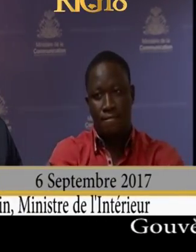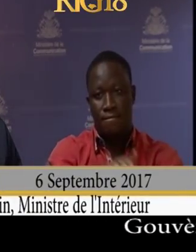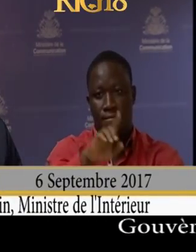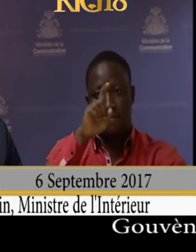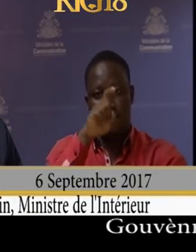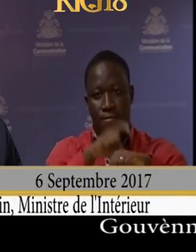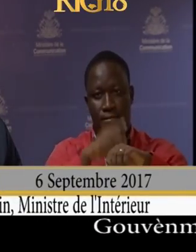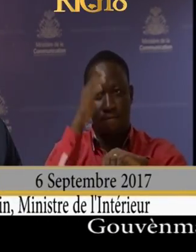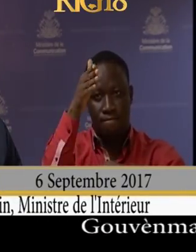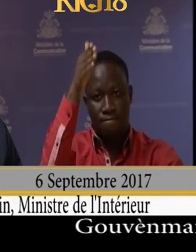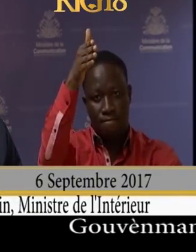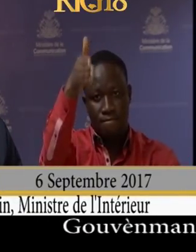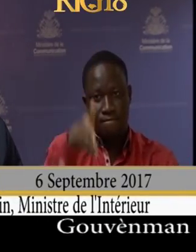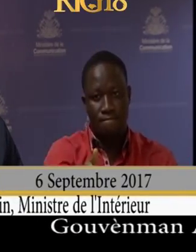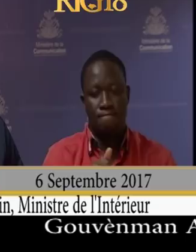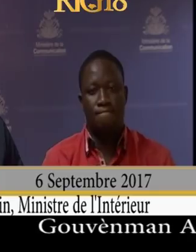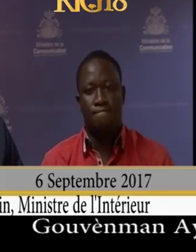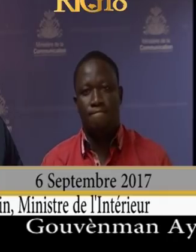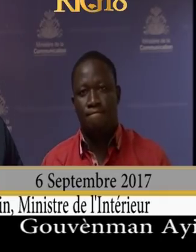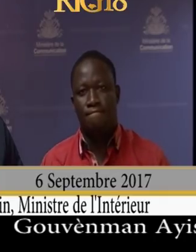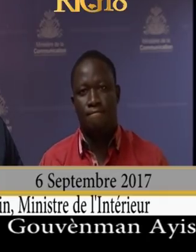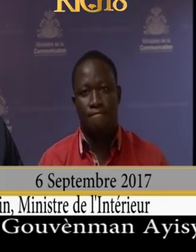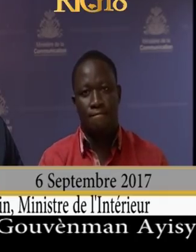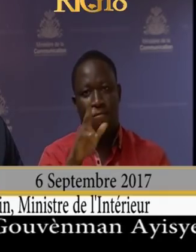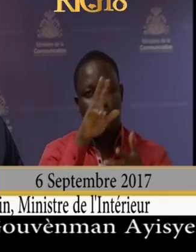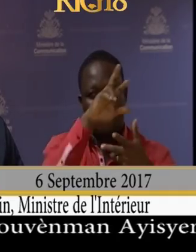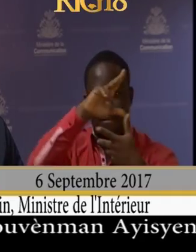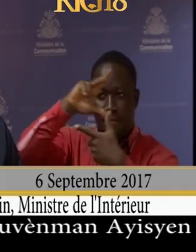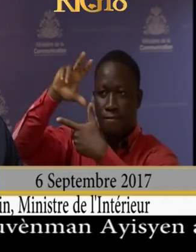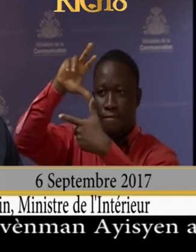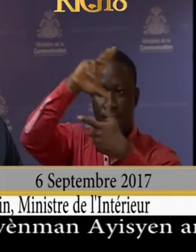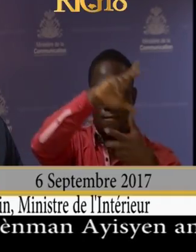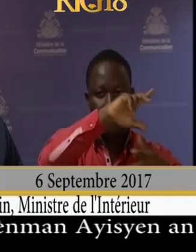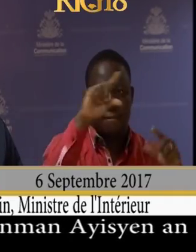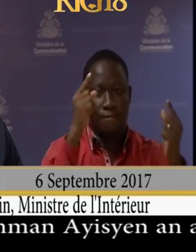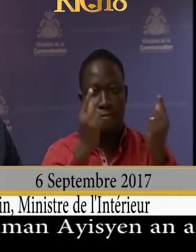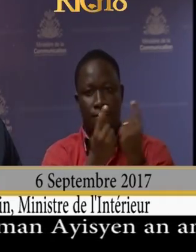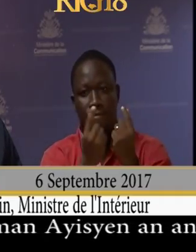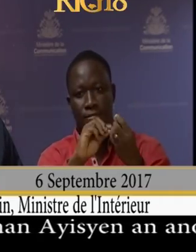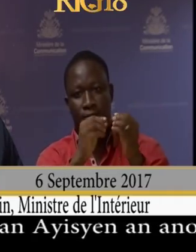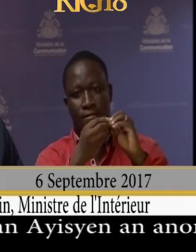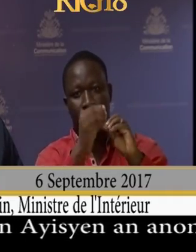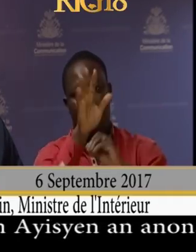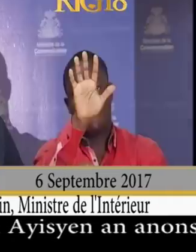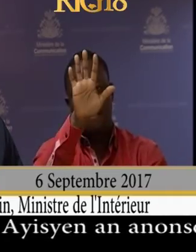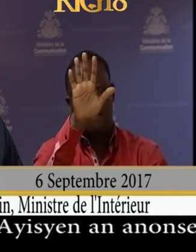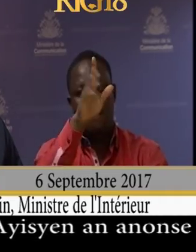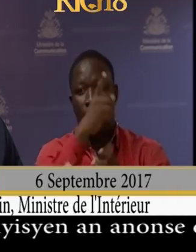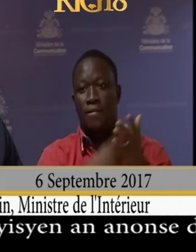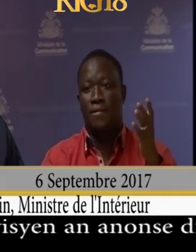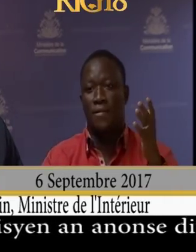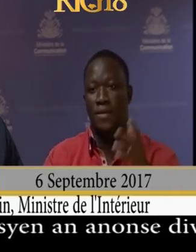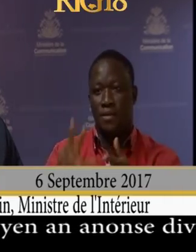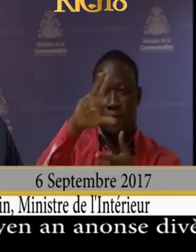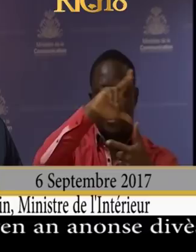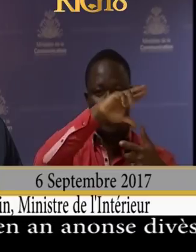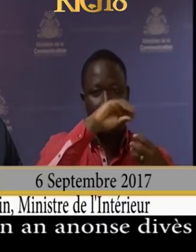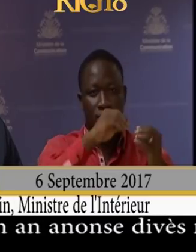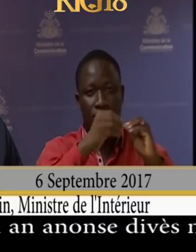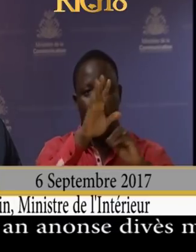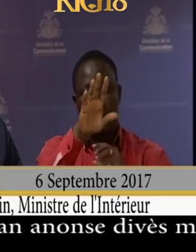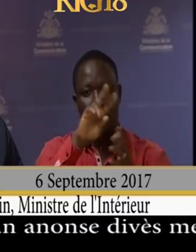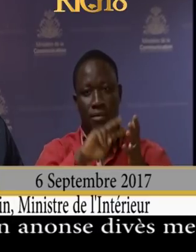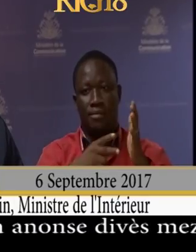l'heure qui a venu là. Son cyclone de catégorie 5. Qui est ce cyclone de catégorie 5